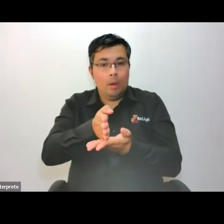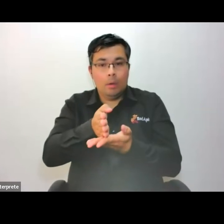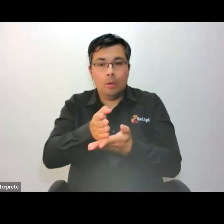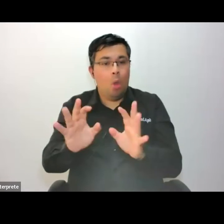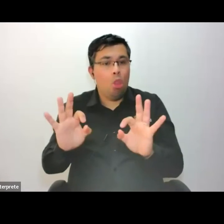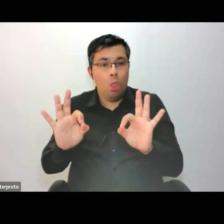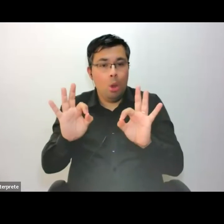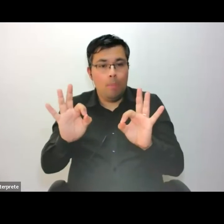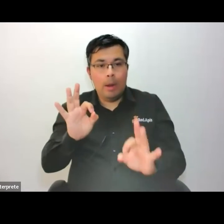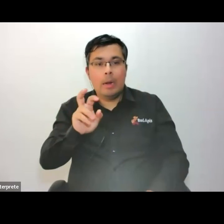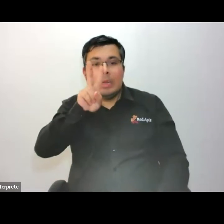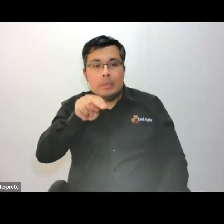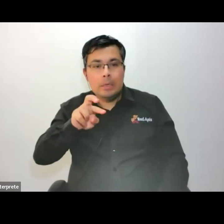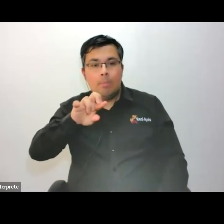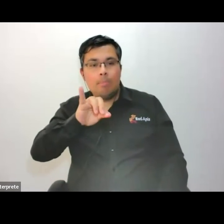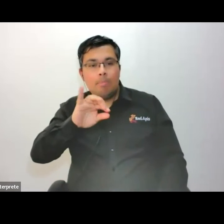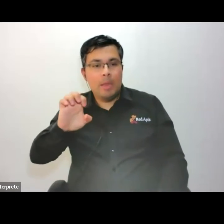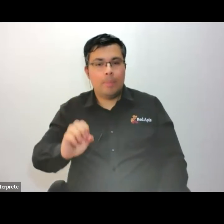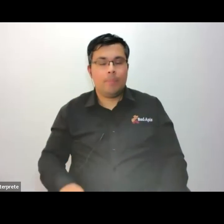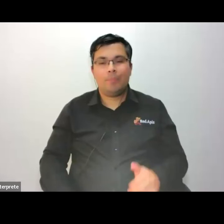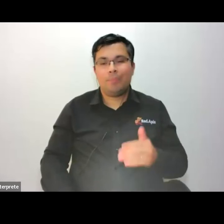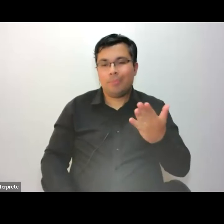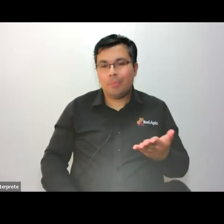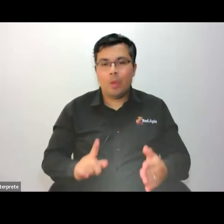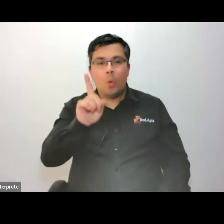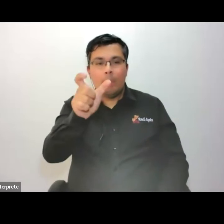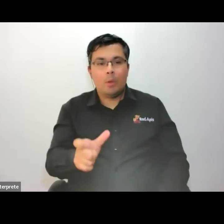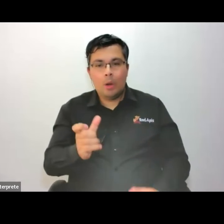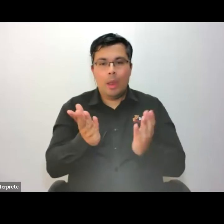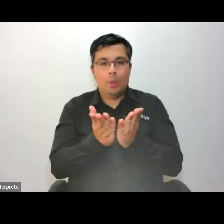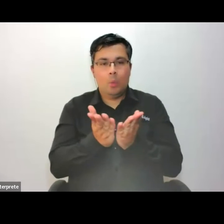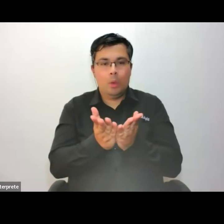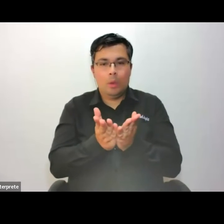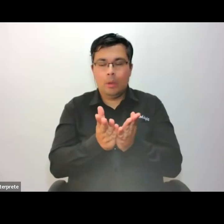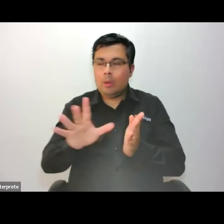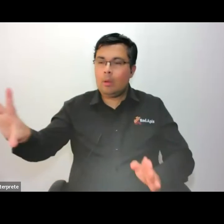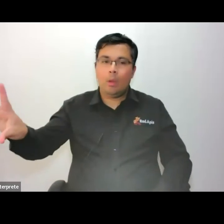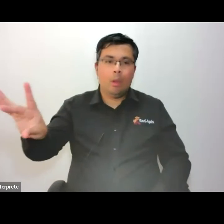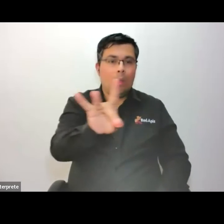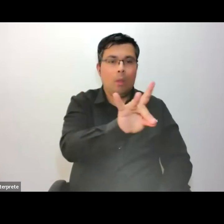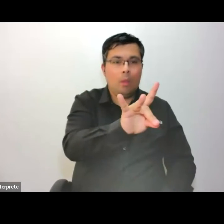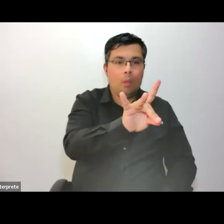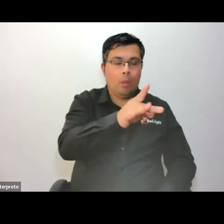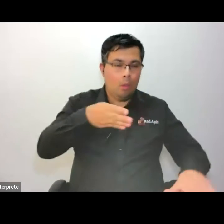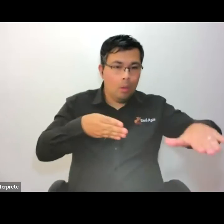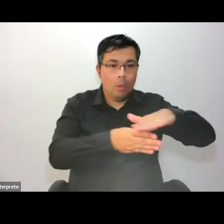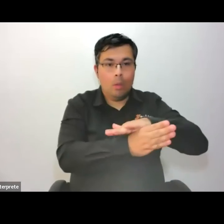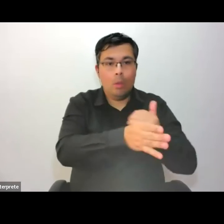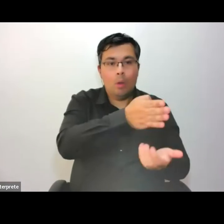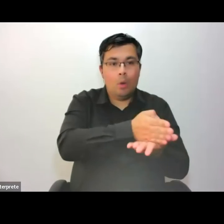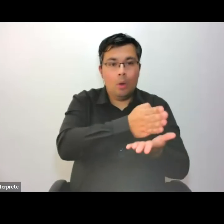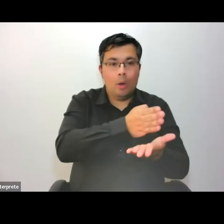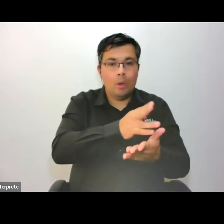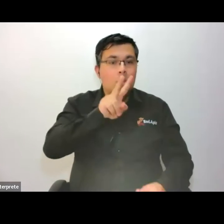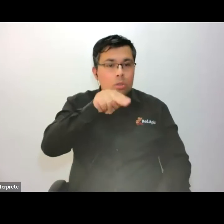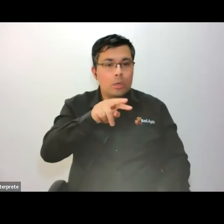todas maneras, si un estudiante autista es asignado a un establecimiento educacional que no tiene PIE, igualmente el